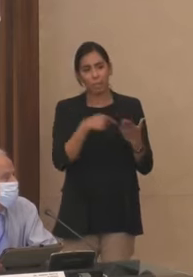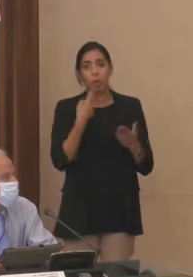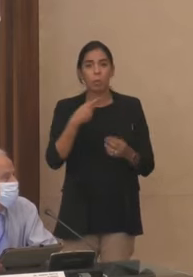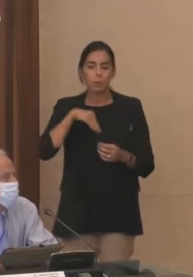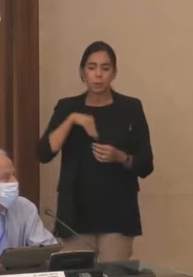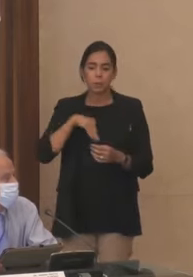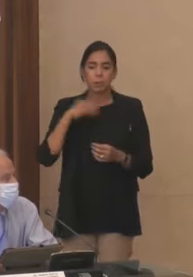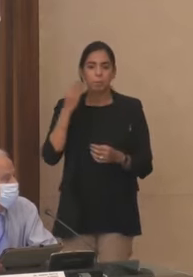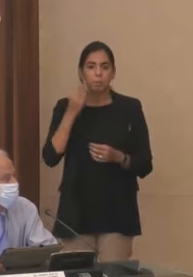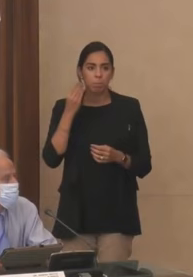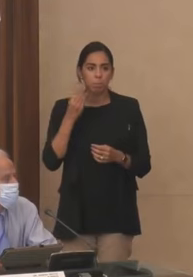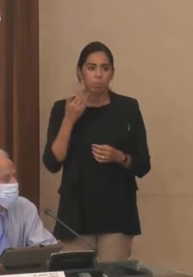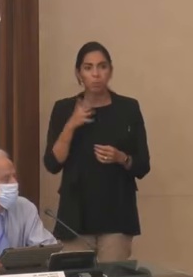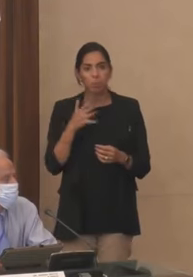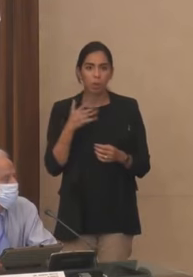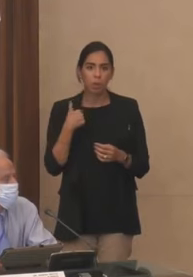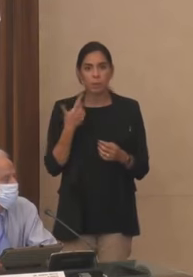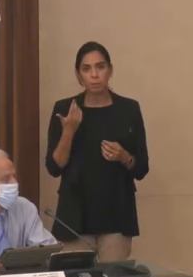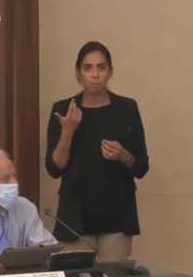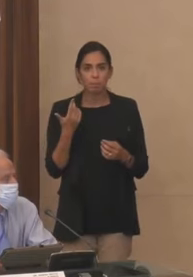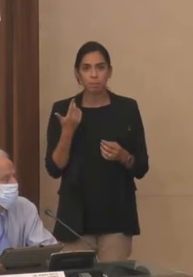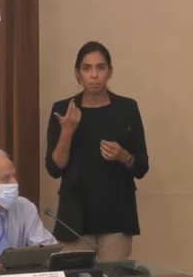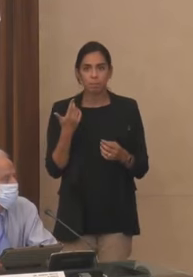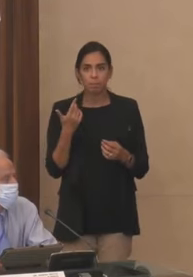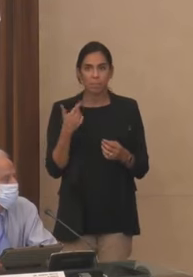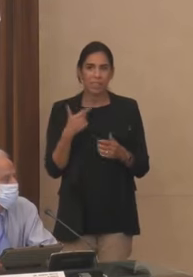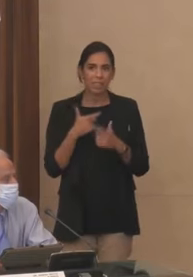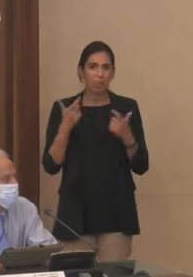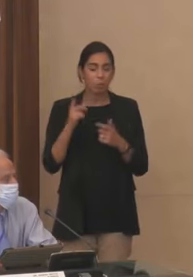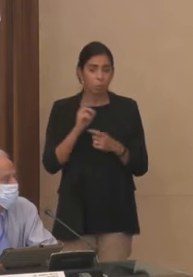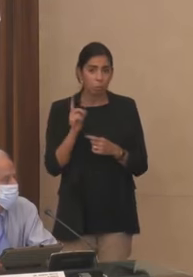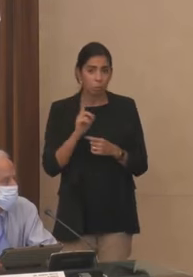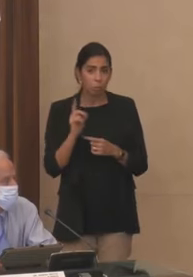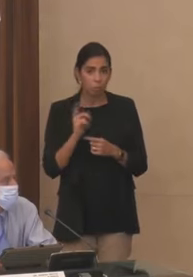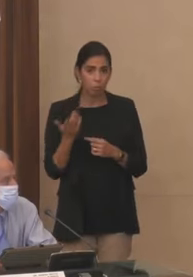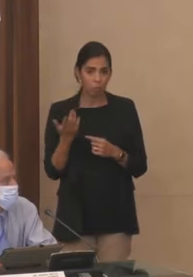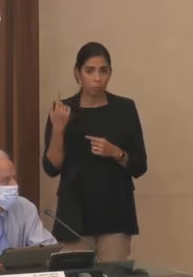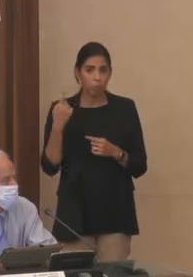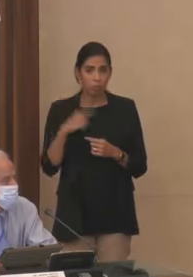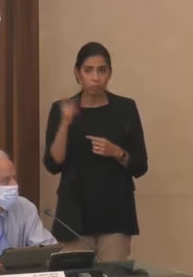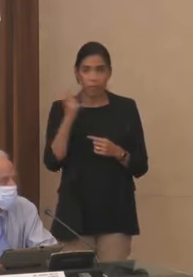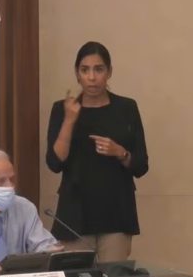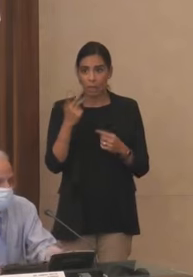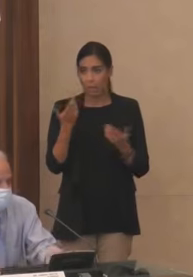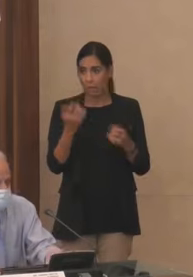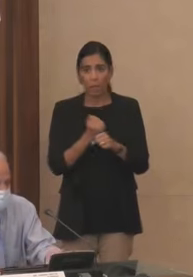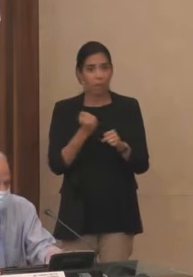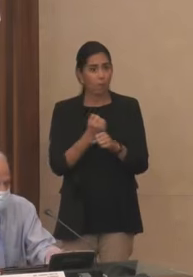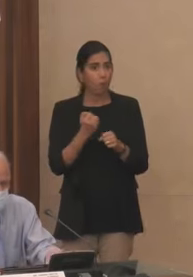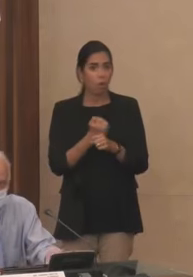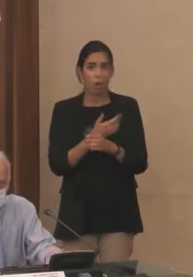magari pensavo forse li ho sopravvalutati. No, li ho sottovalutati, perché avete fatto un lavoro grandissimo.